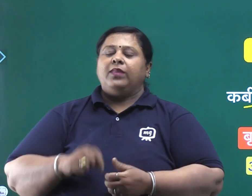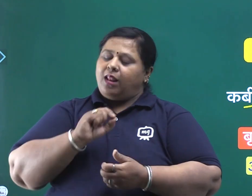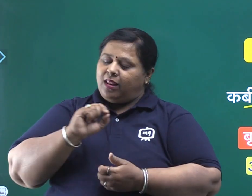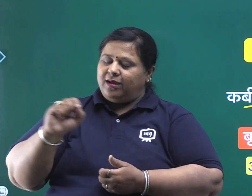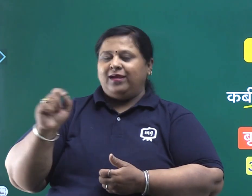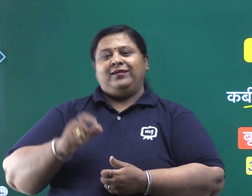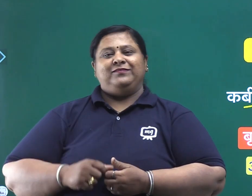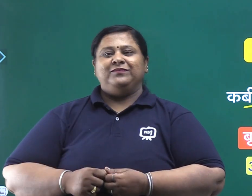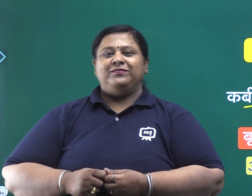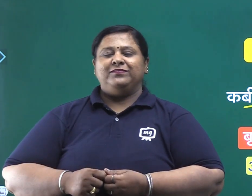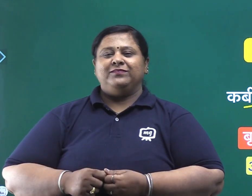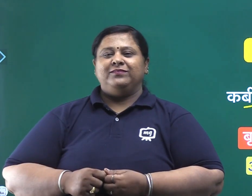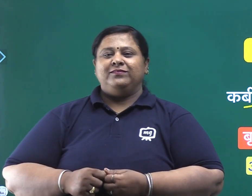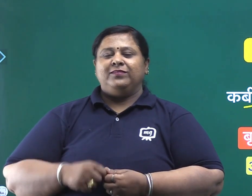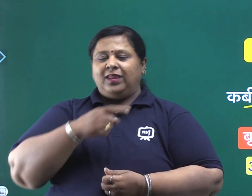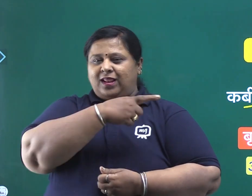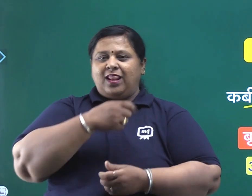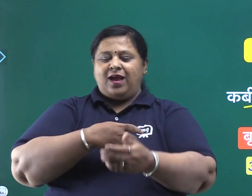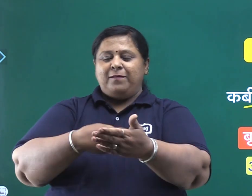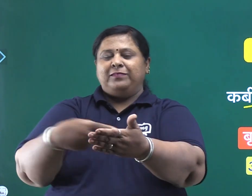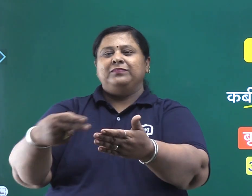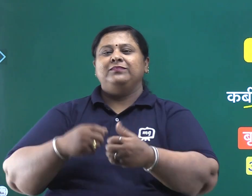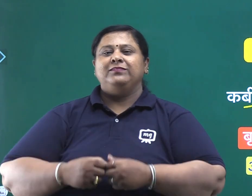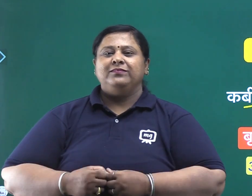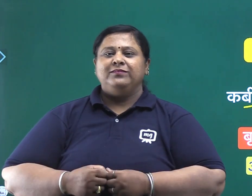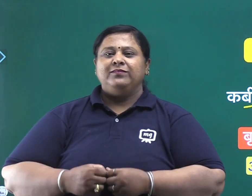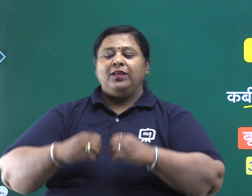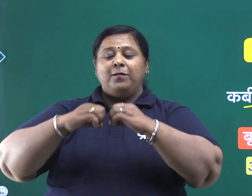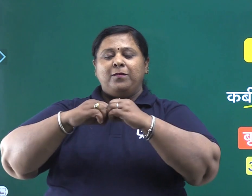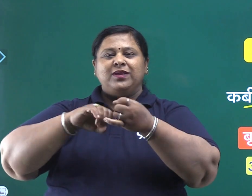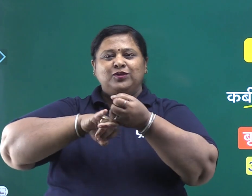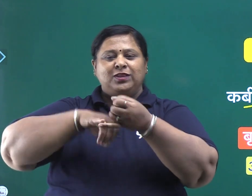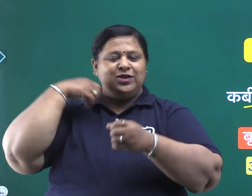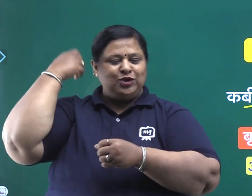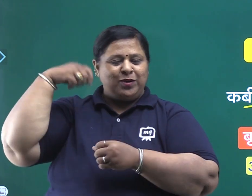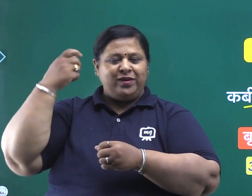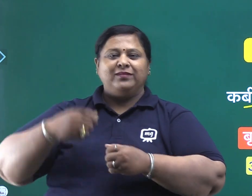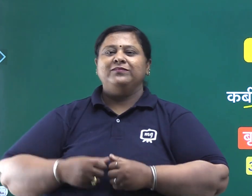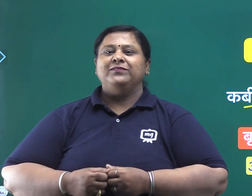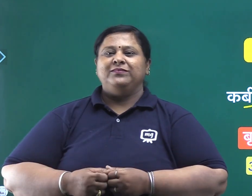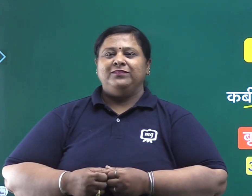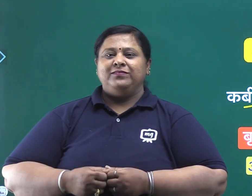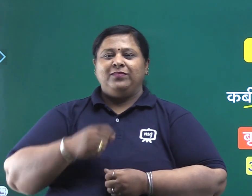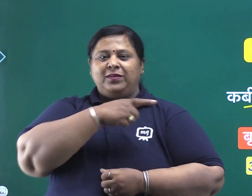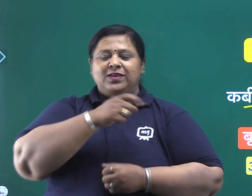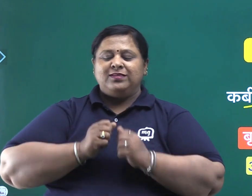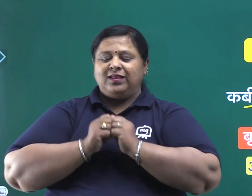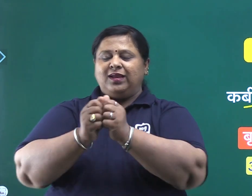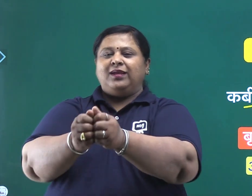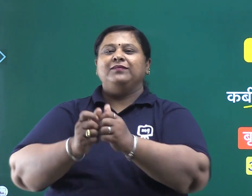लिखा है। मेरा नाम ब्रिज सुंदर शर्मा, मेरे साथ